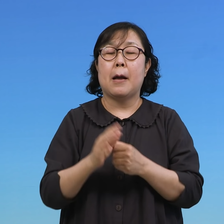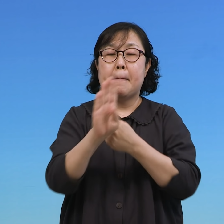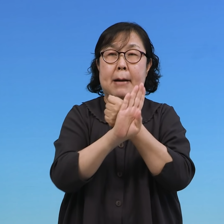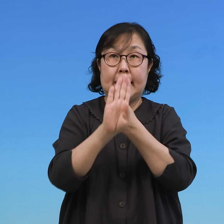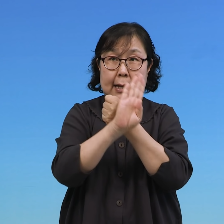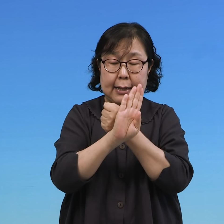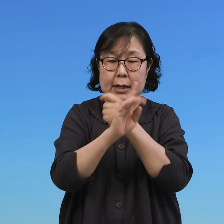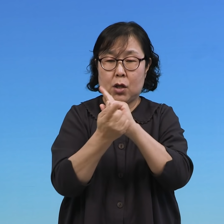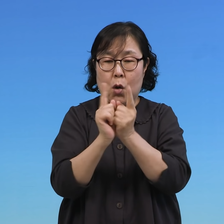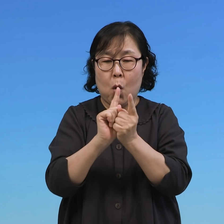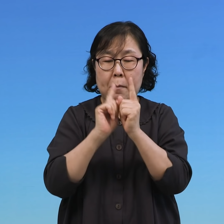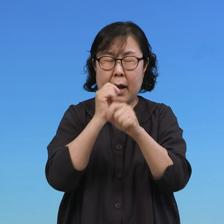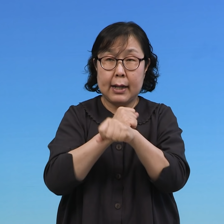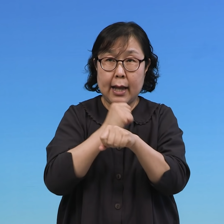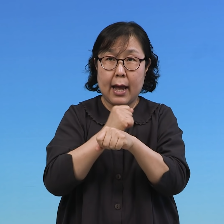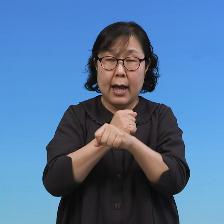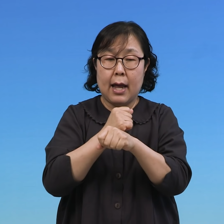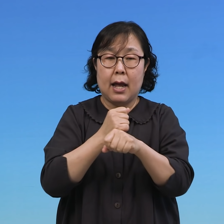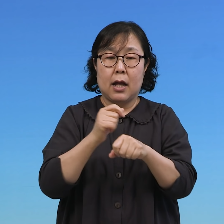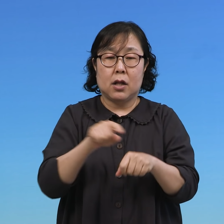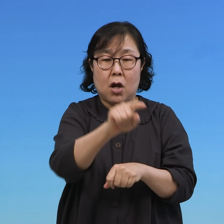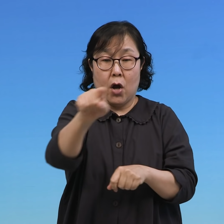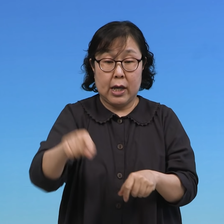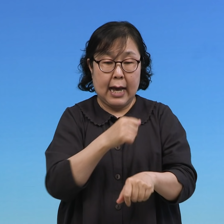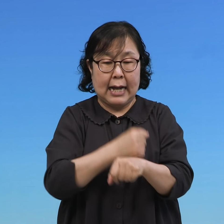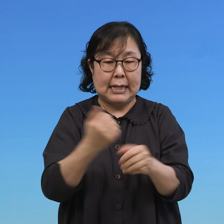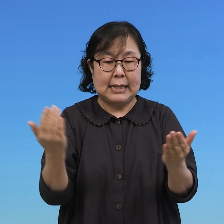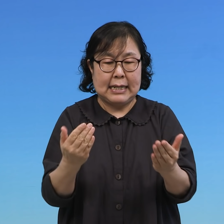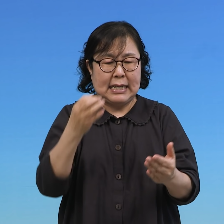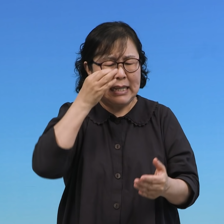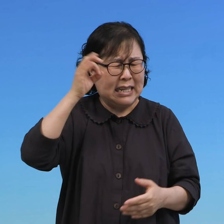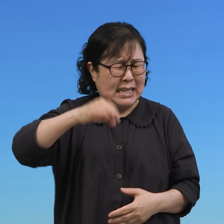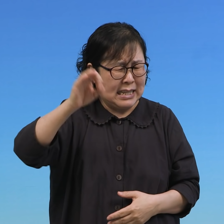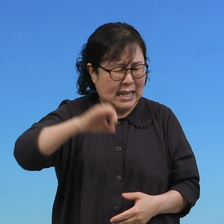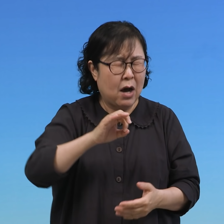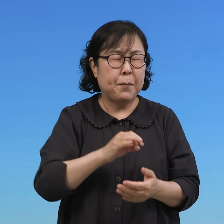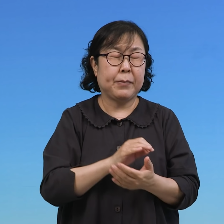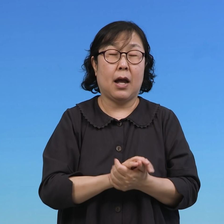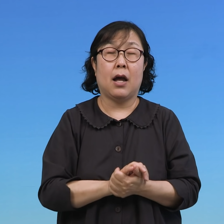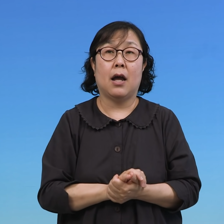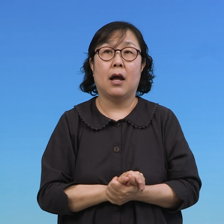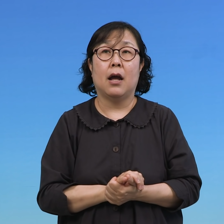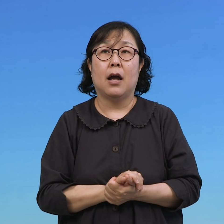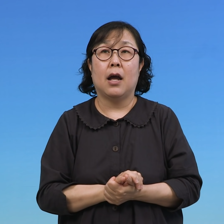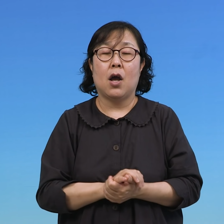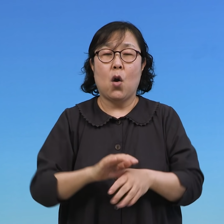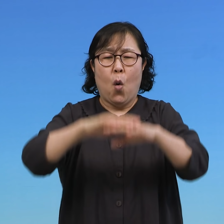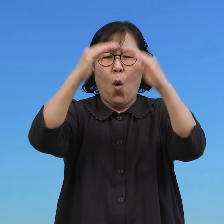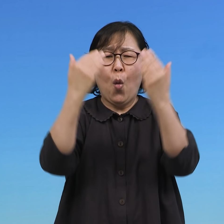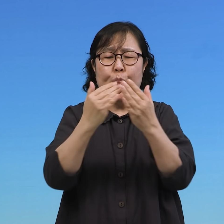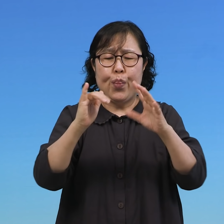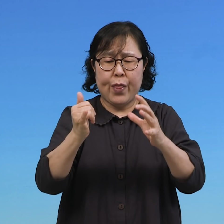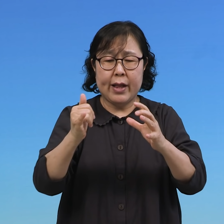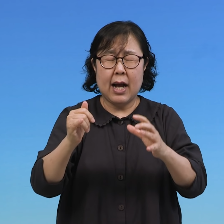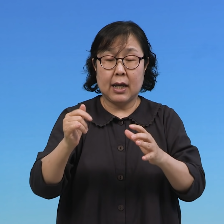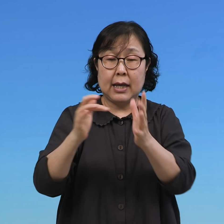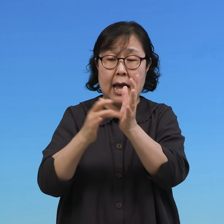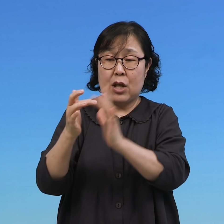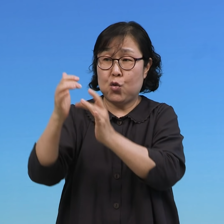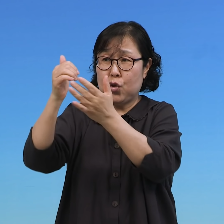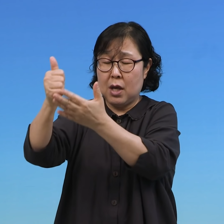정점입니다. 바리새인들이 서로 말하되 볼지어다 너희 하는 일이 쓸데없다. 보라 온 세상이 그를